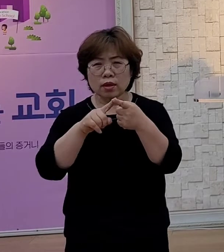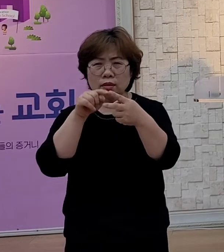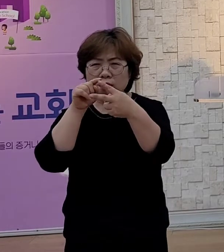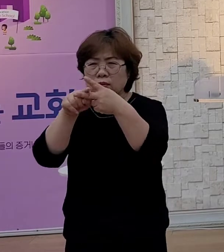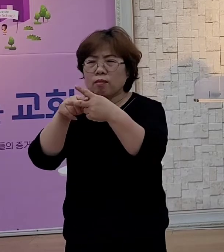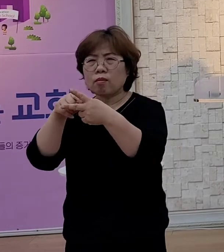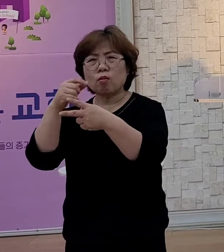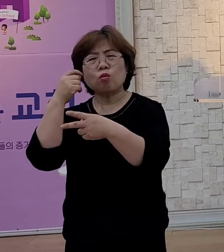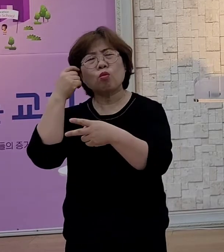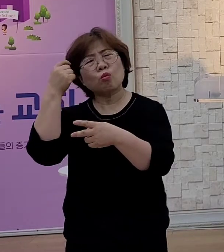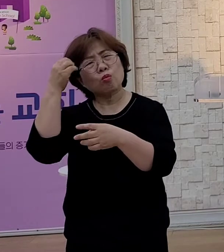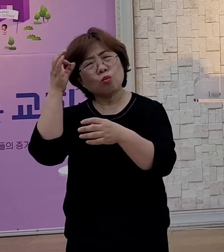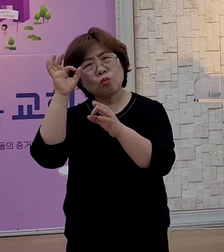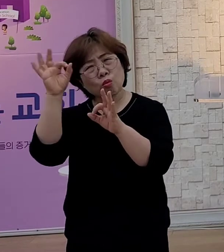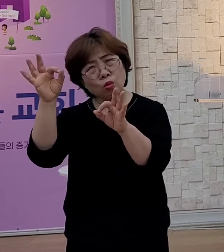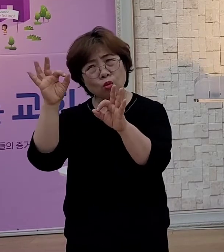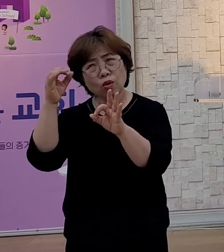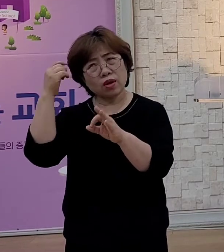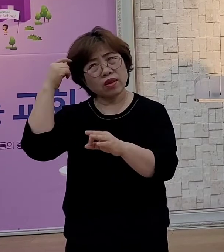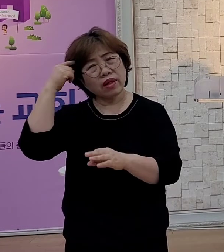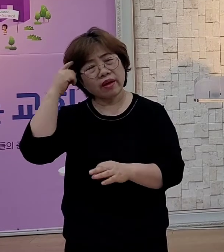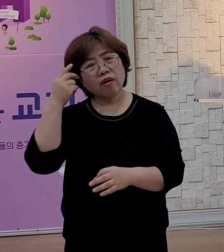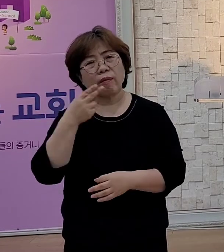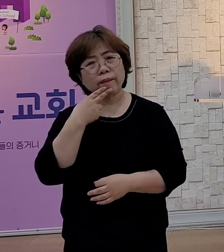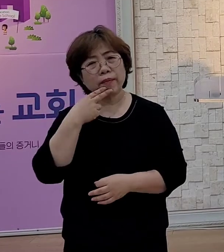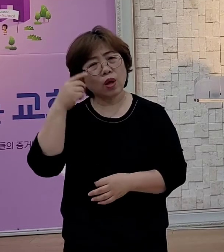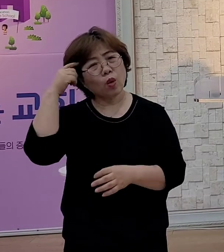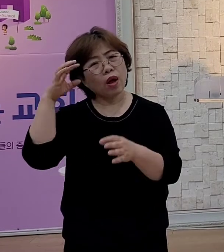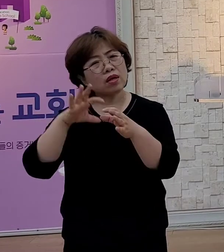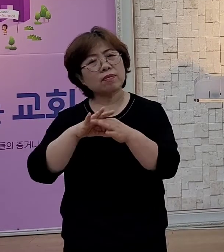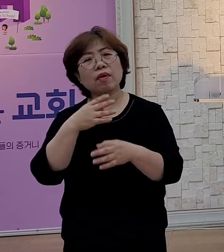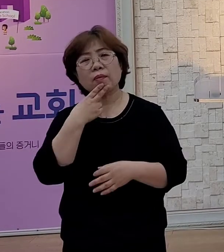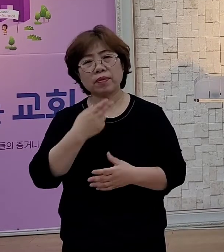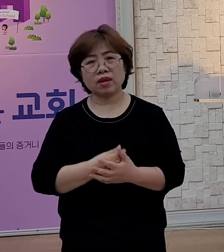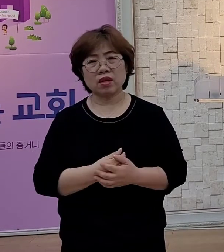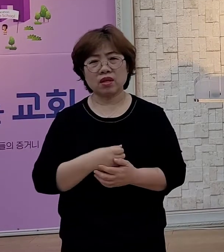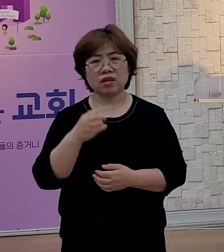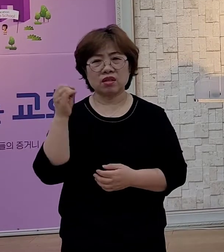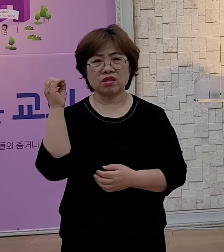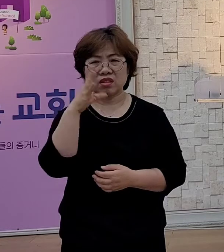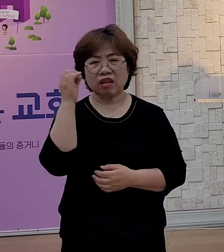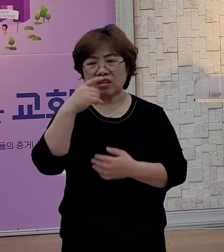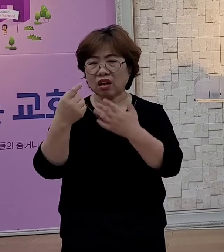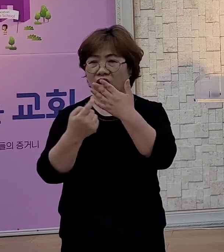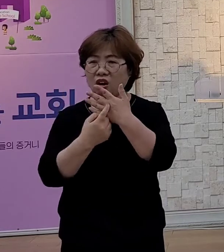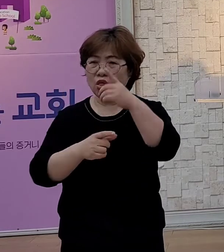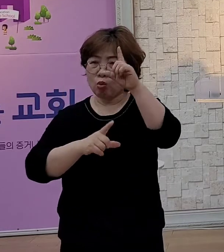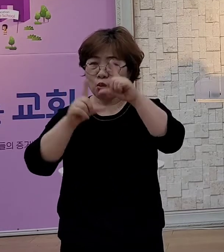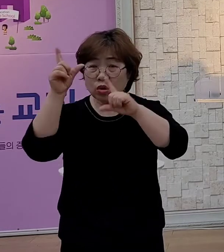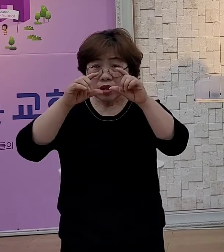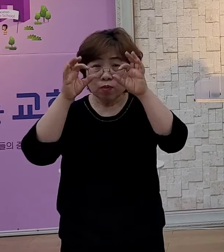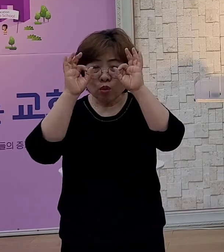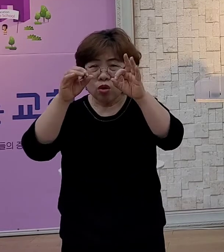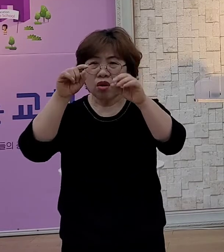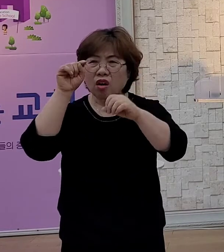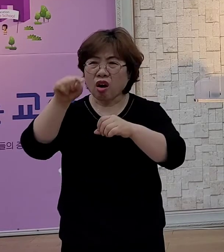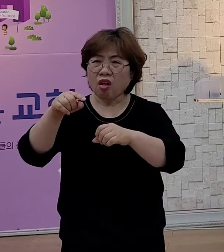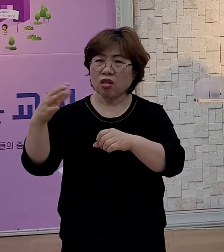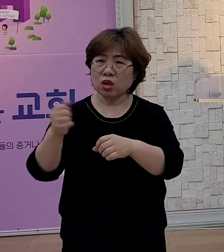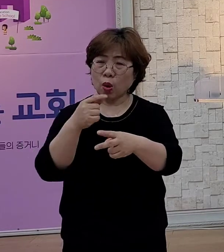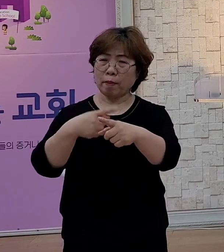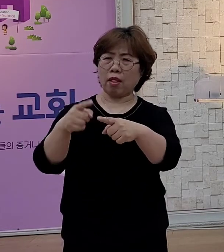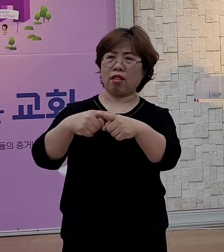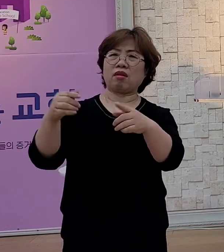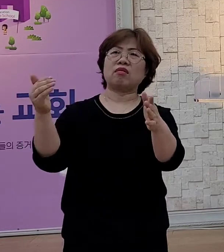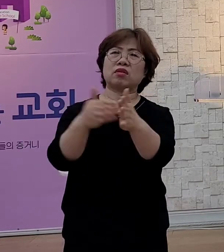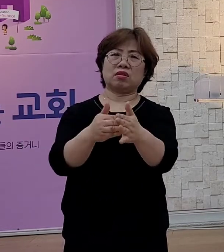모릅니다. 아니 관심이 없습니다. 그저 눈에 보이는 것만 가지고 이미 우리 마음속에는 이미